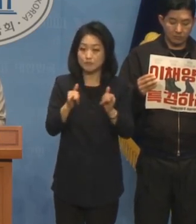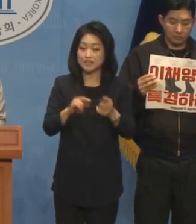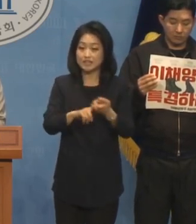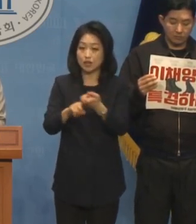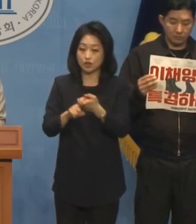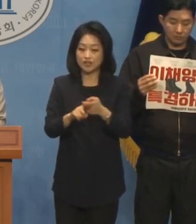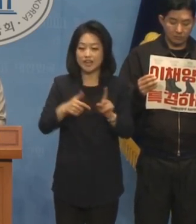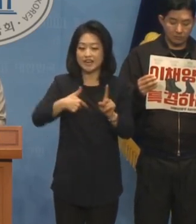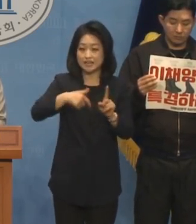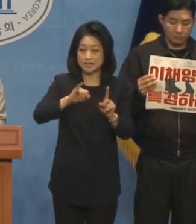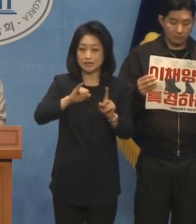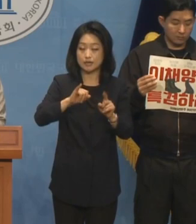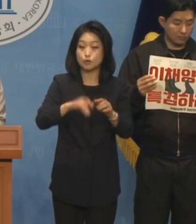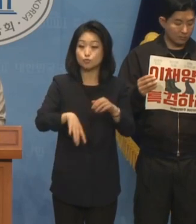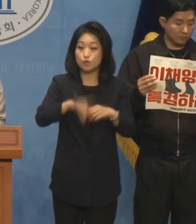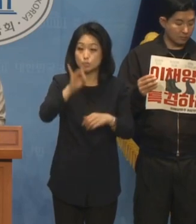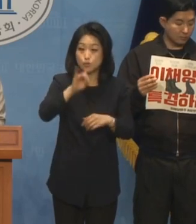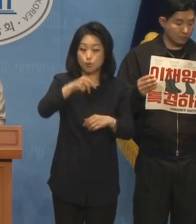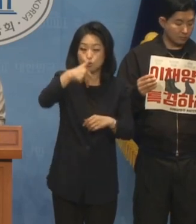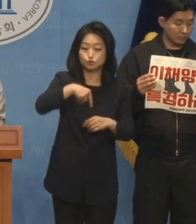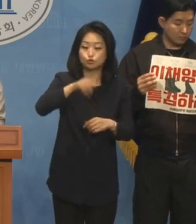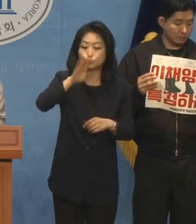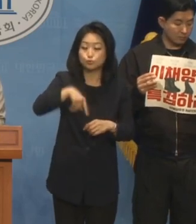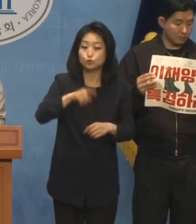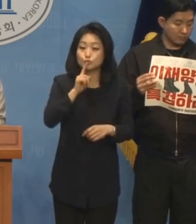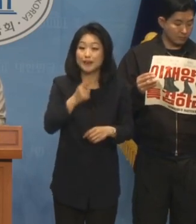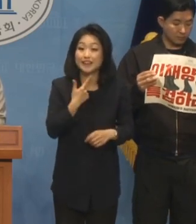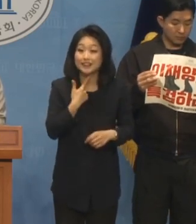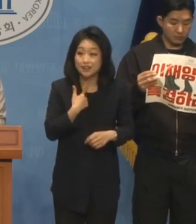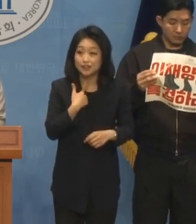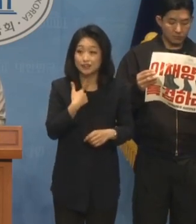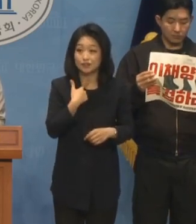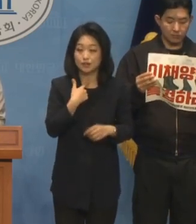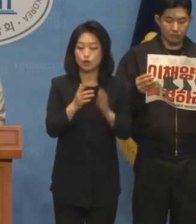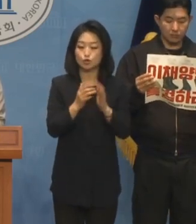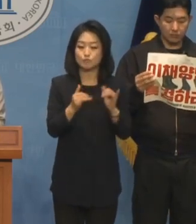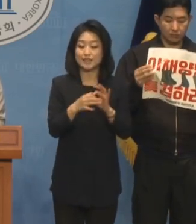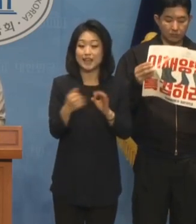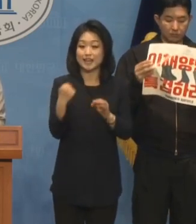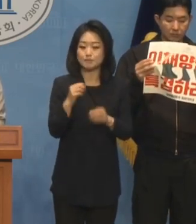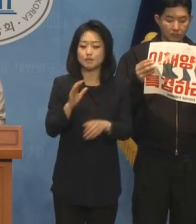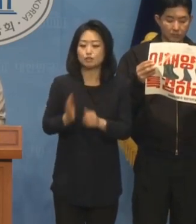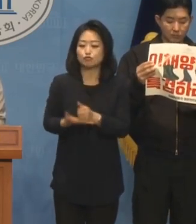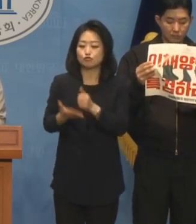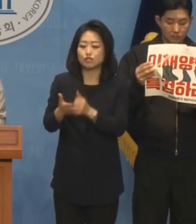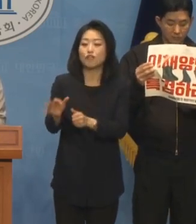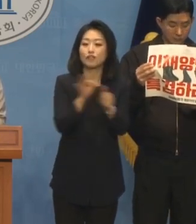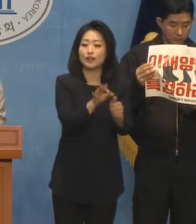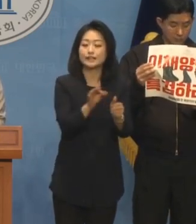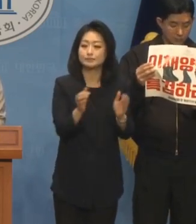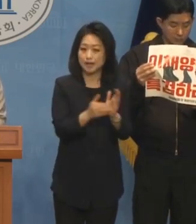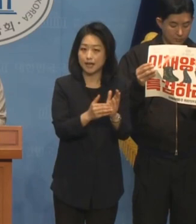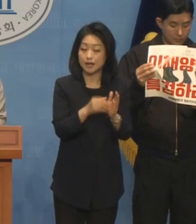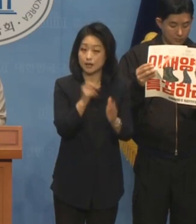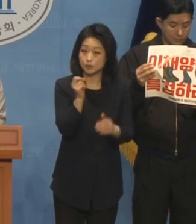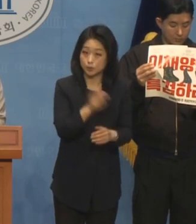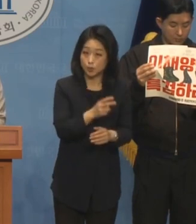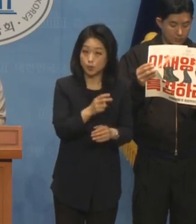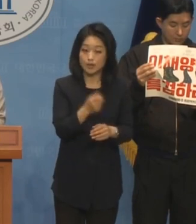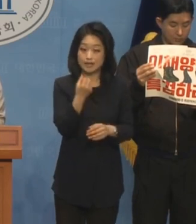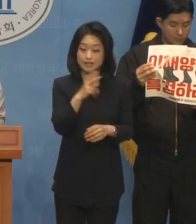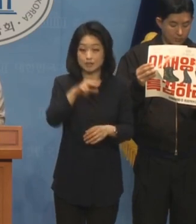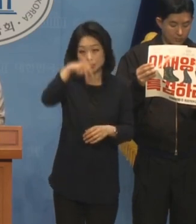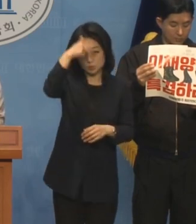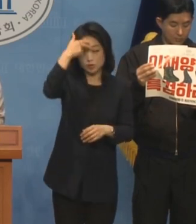대표 최초로 부 했던 이분 국민의 임에서 추천했습니다 그리고 TV